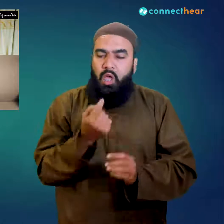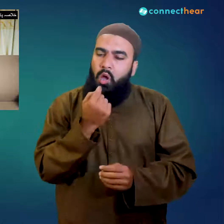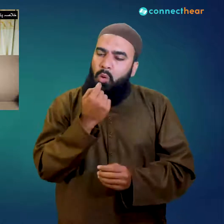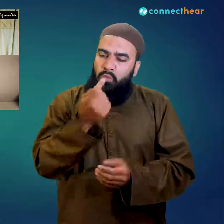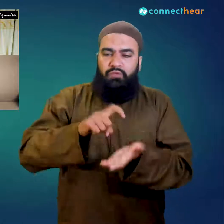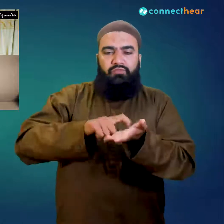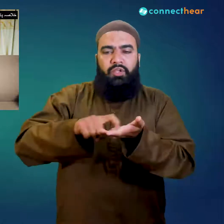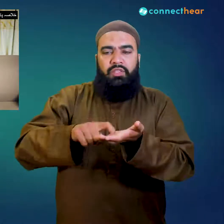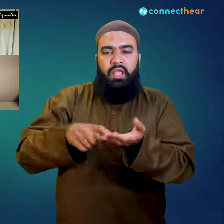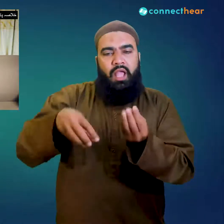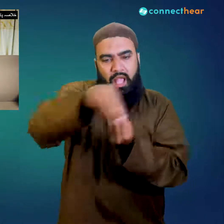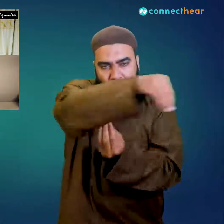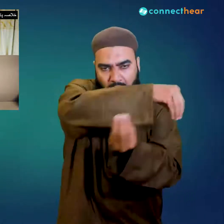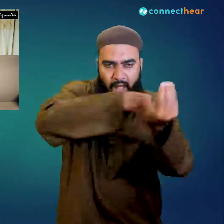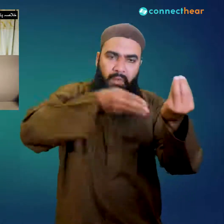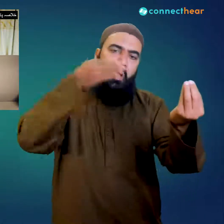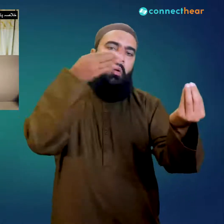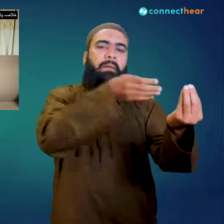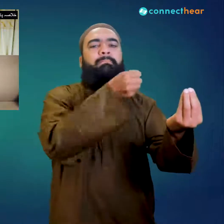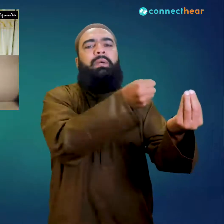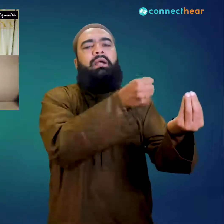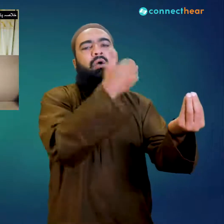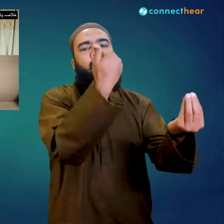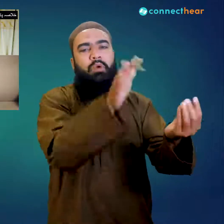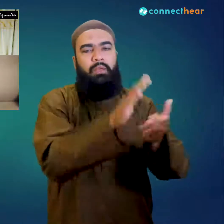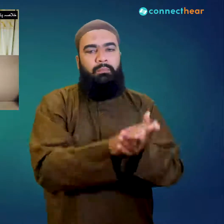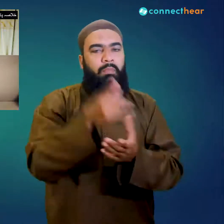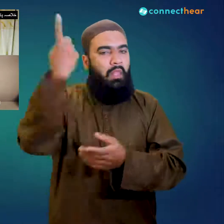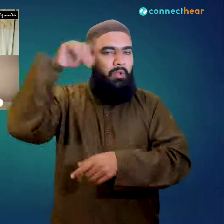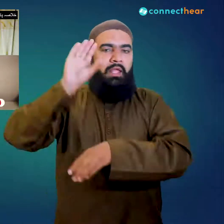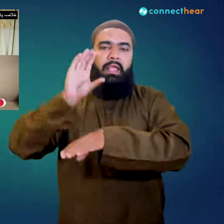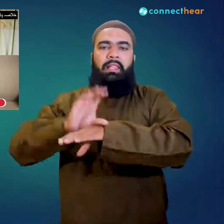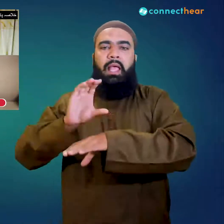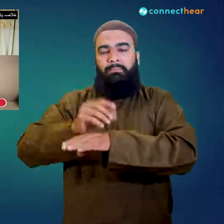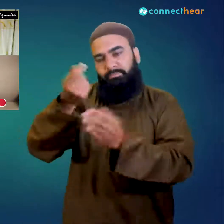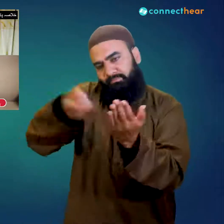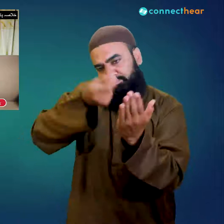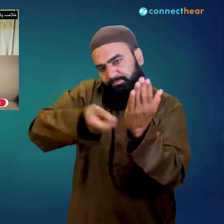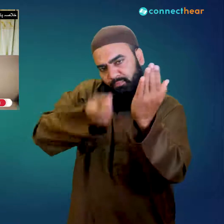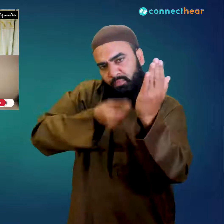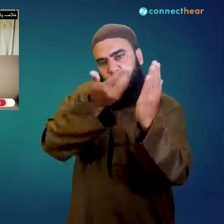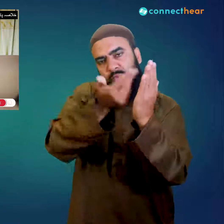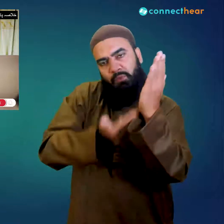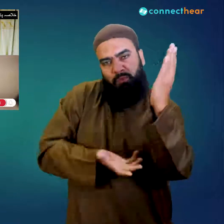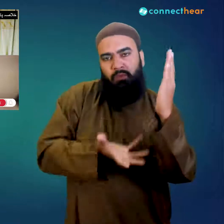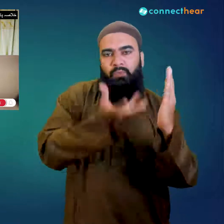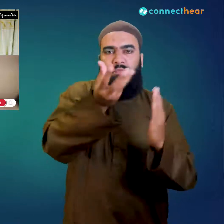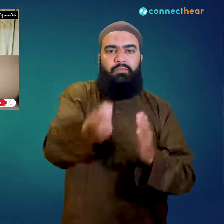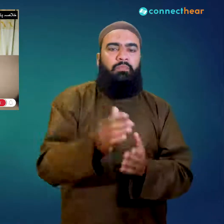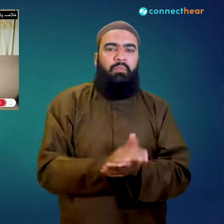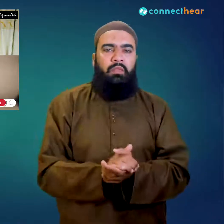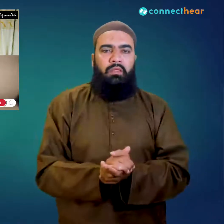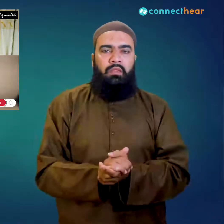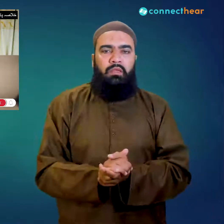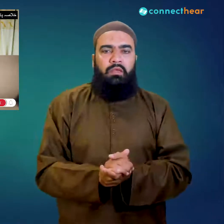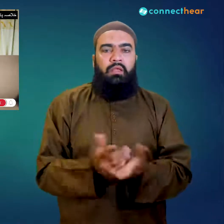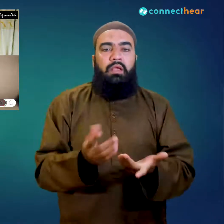جس کو آپ پسند فرماتے تھے۔ مفسرین فرماتے ہیں کہ آپ صلی اللہ علیہ وسلم